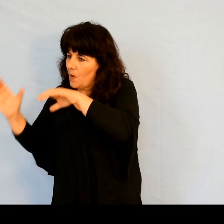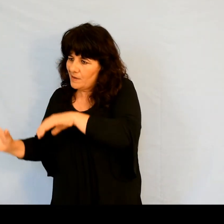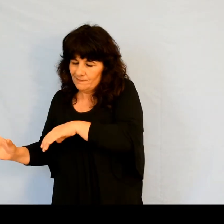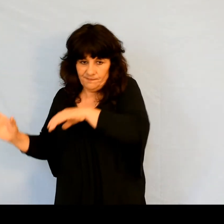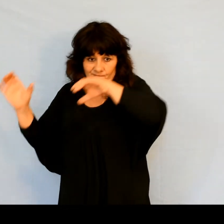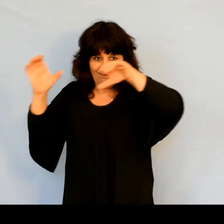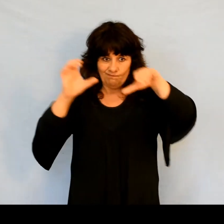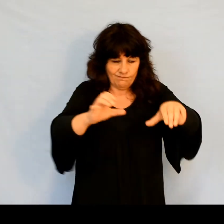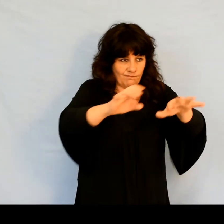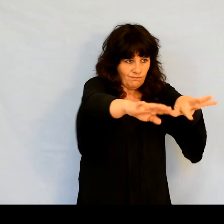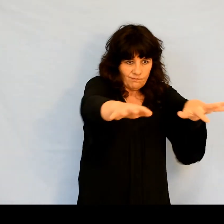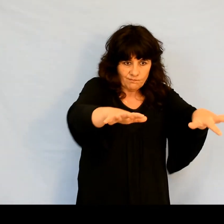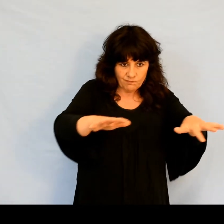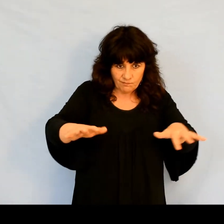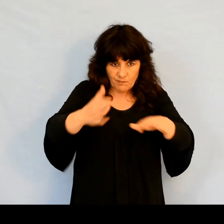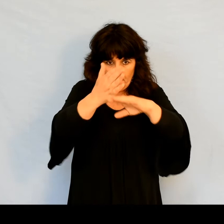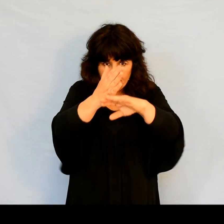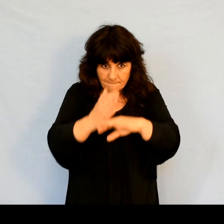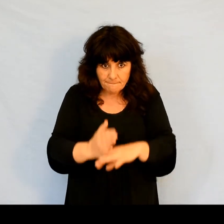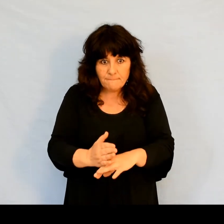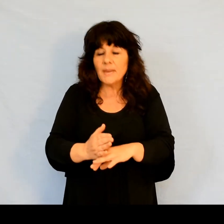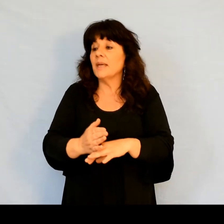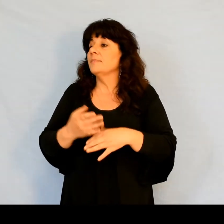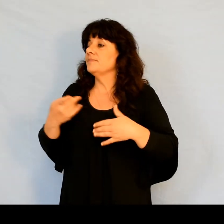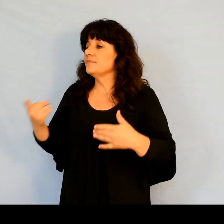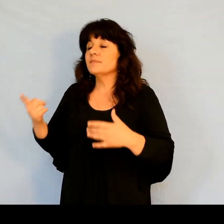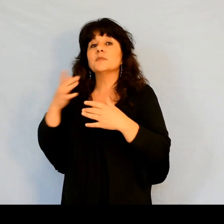l'autel par-dessus le bois.